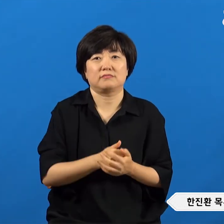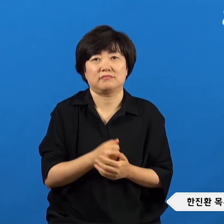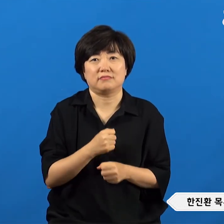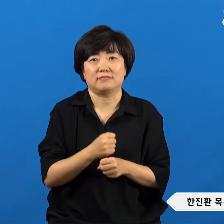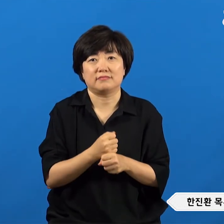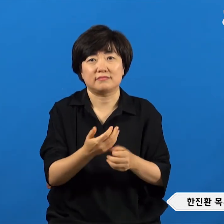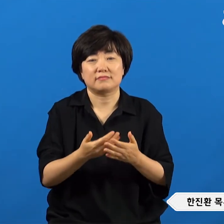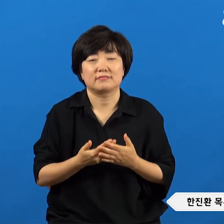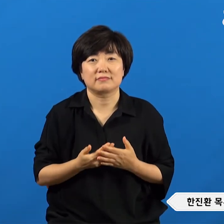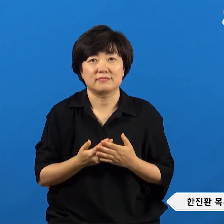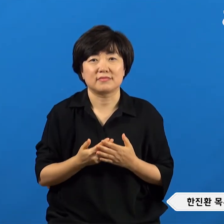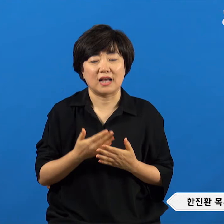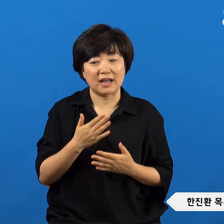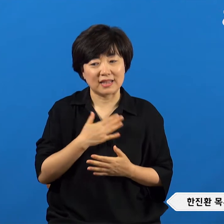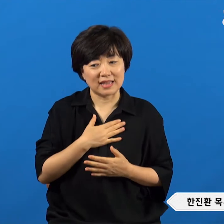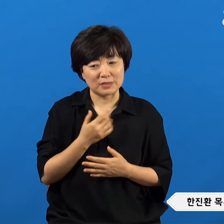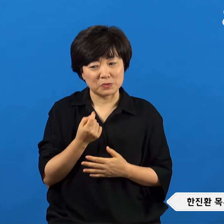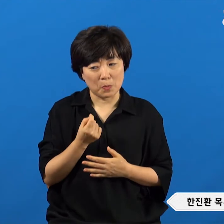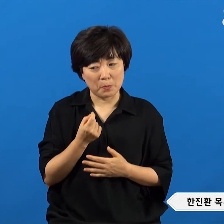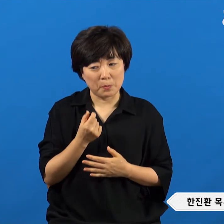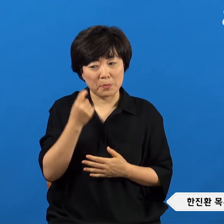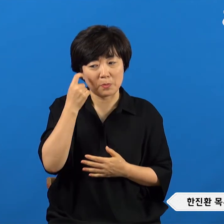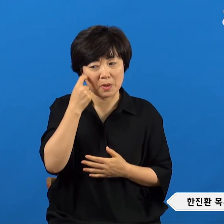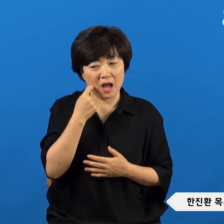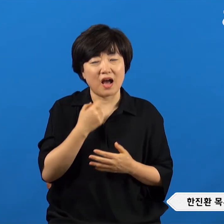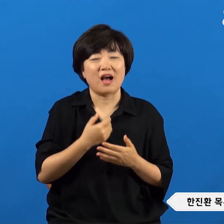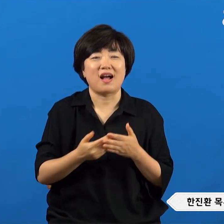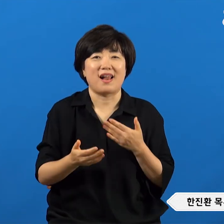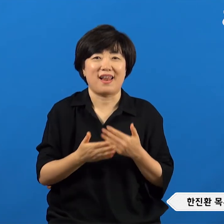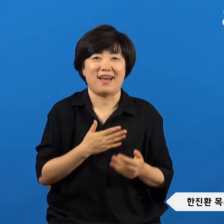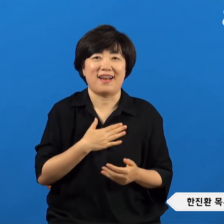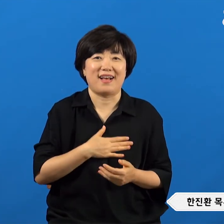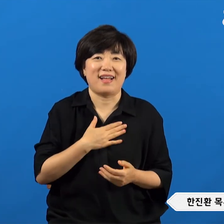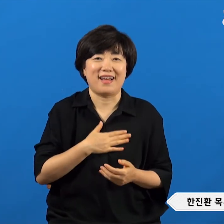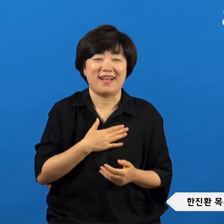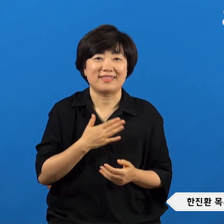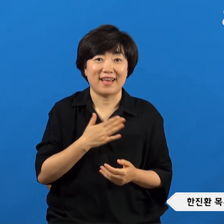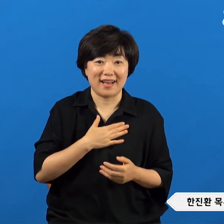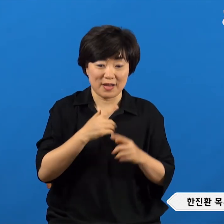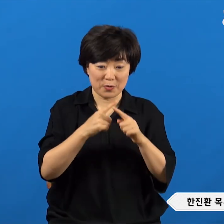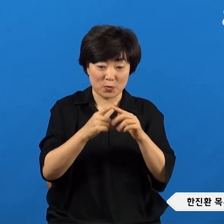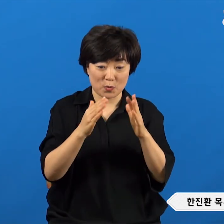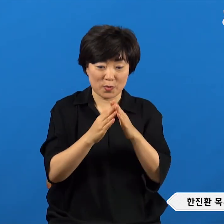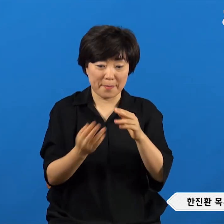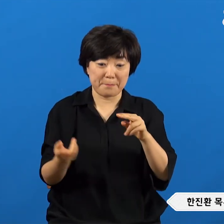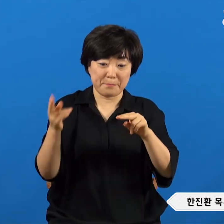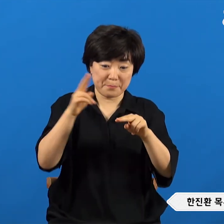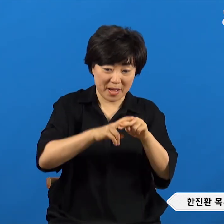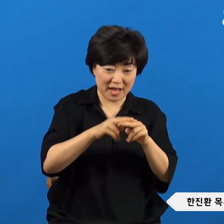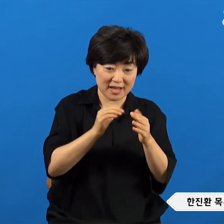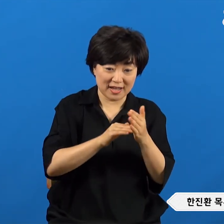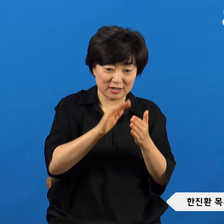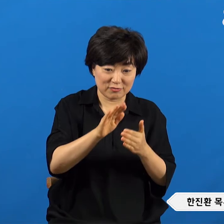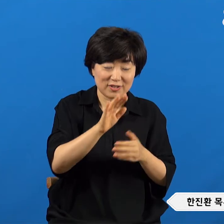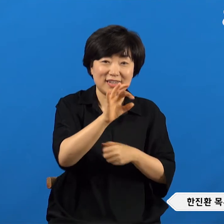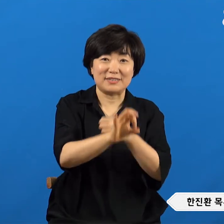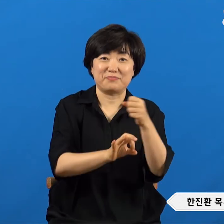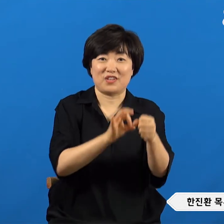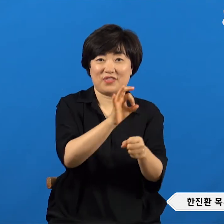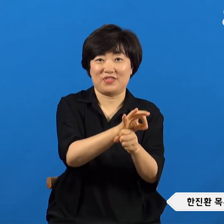저는 그런 것을 조금은 경험하고 있습니다. 제가 교회 부임한 지 10년이